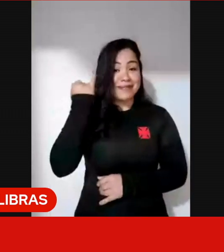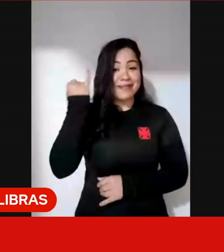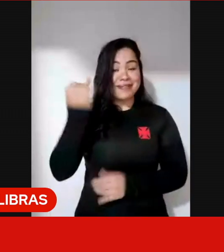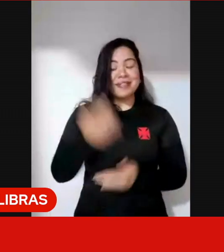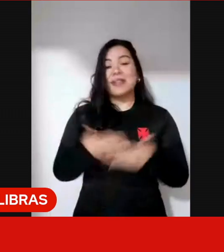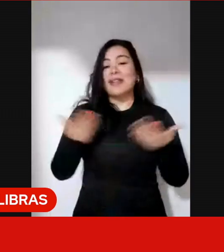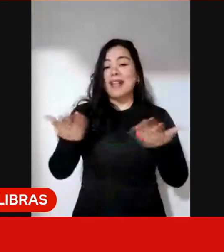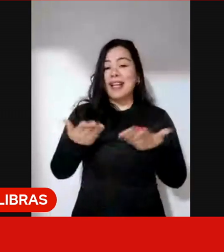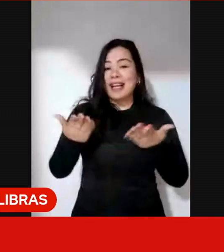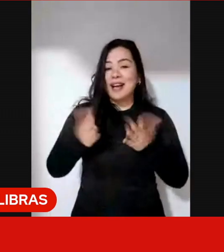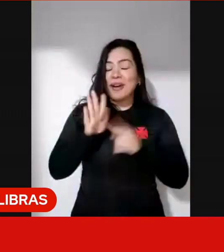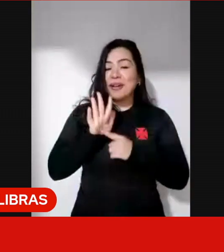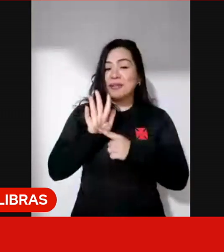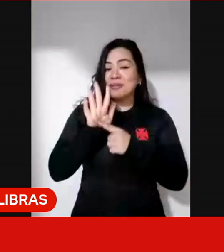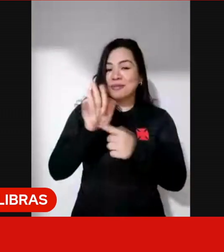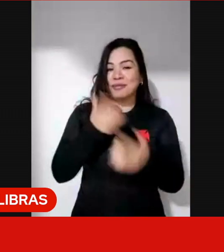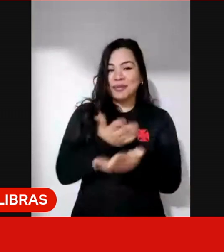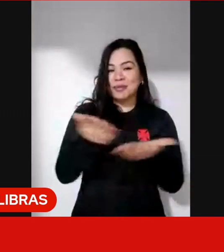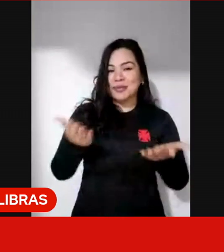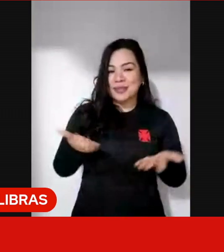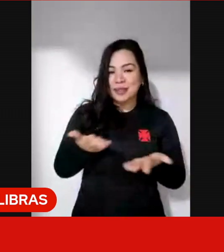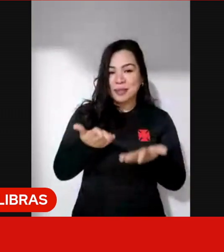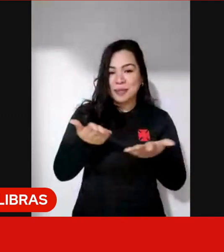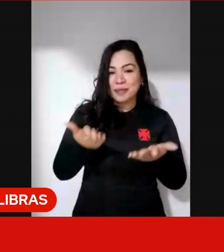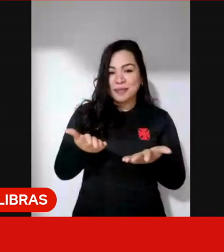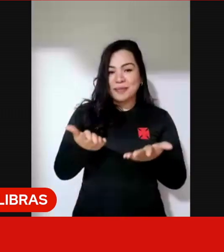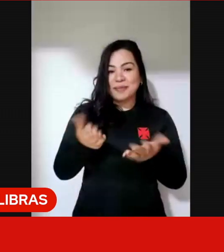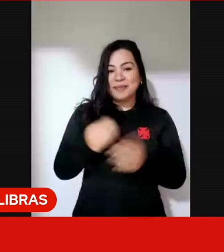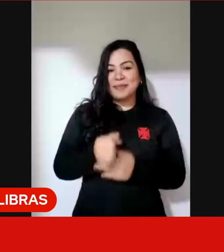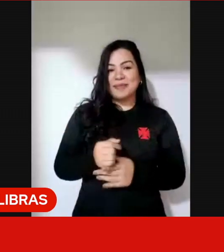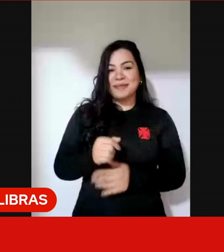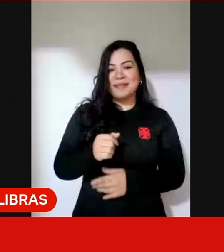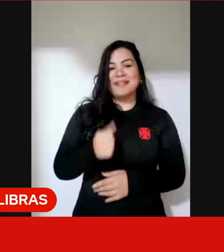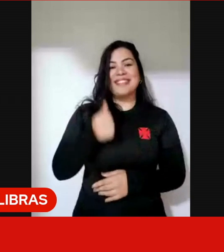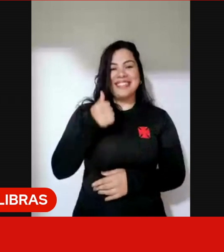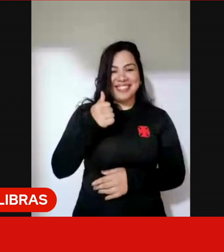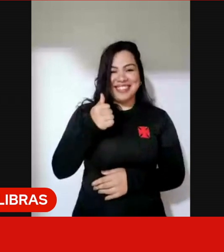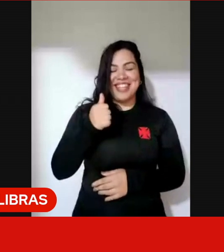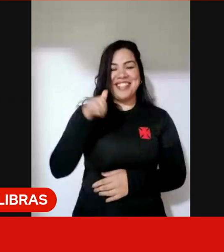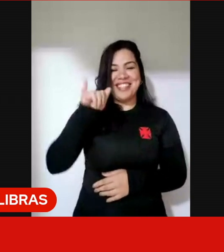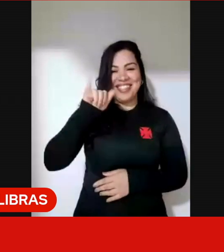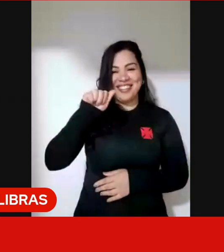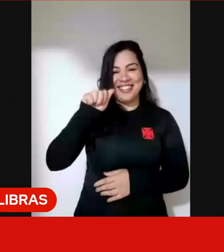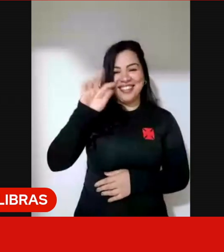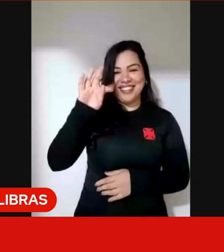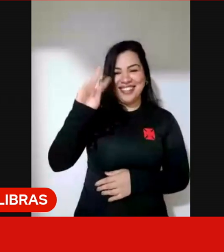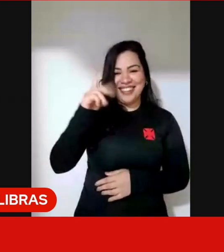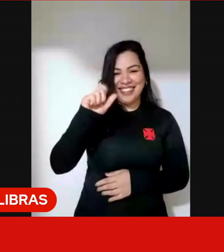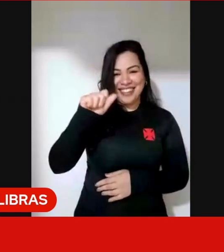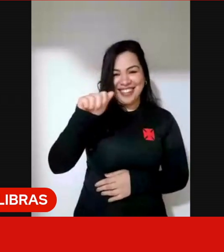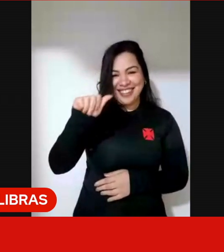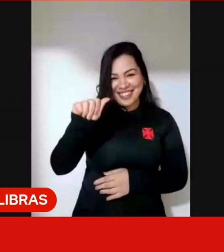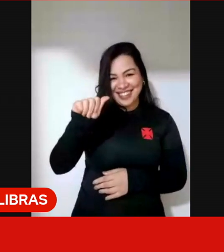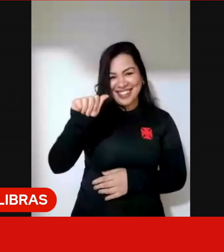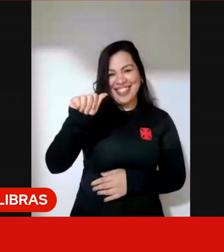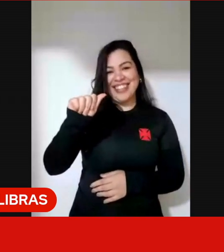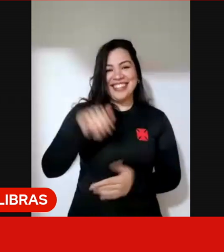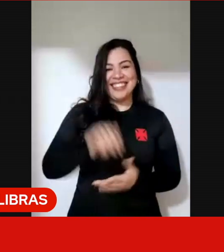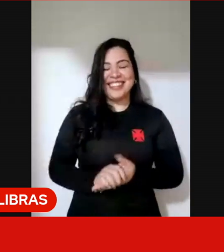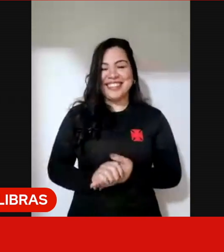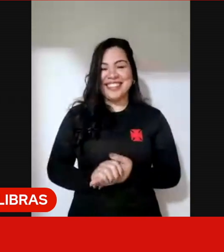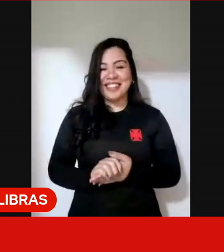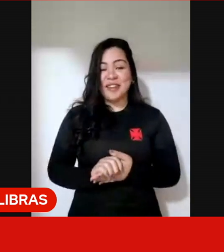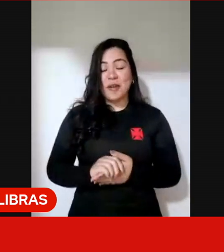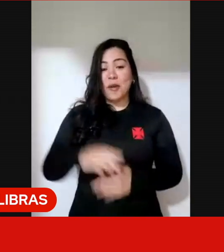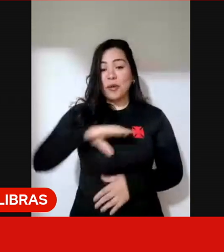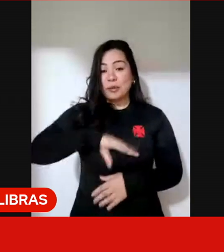vou apresentar a vocês a Yatza, tá certo? Certinho. A Yatza do